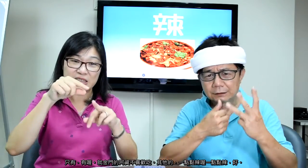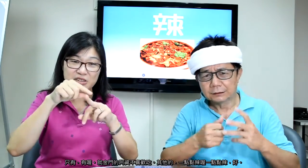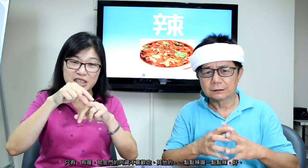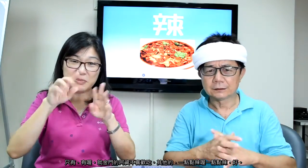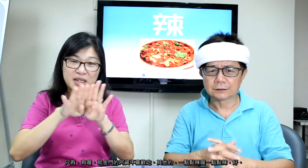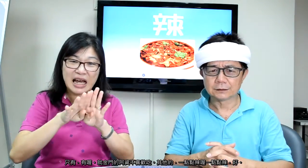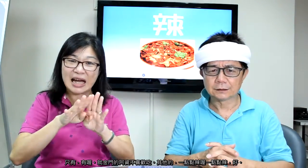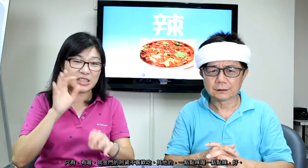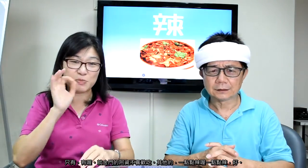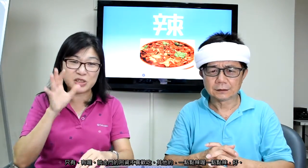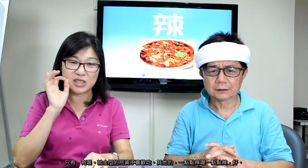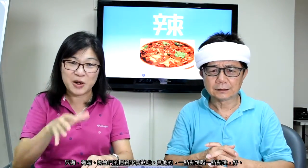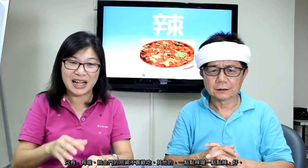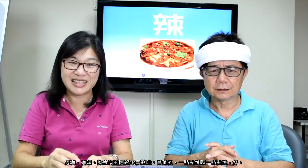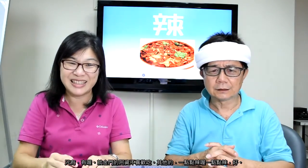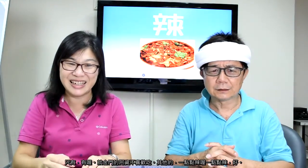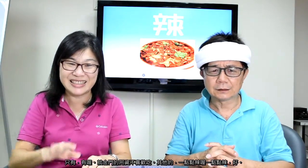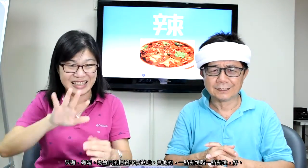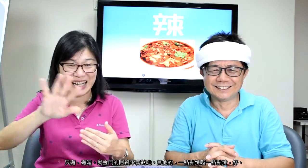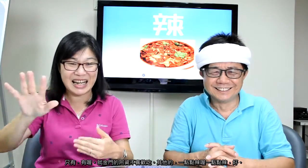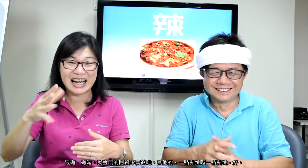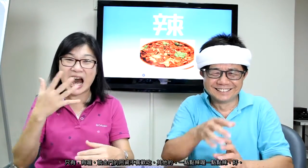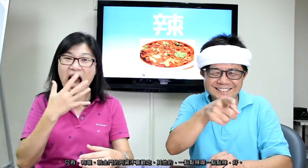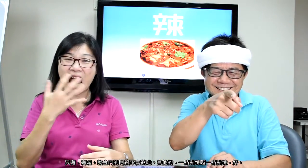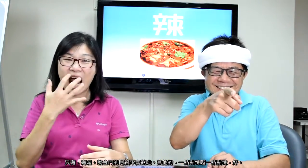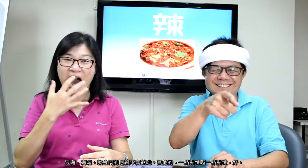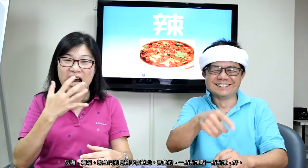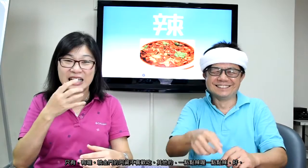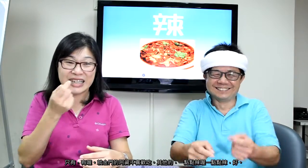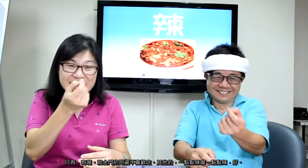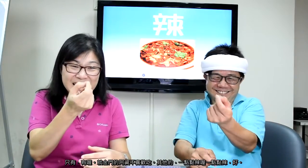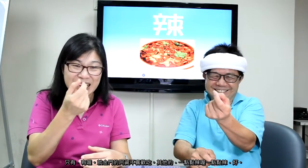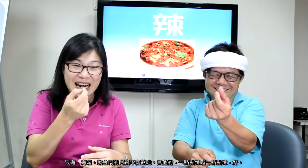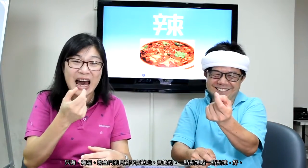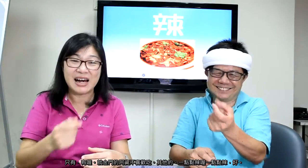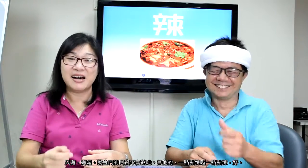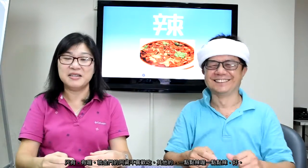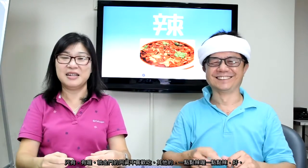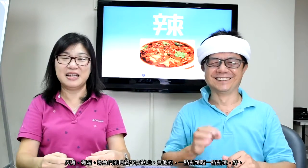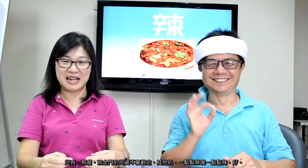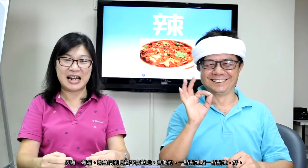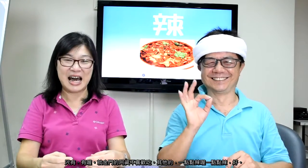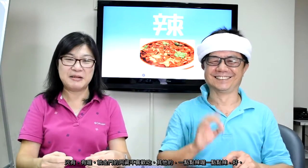只有金门的阿芝不喜欢，其他的一点点辣哈，一点点辣，